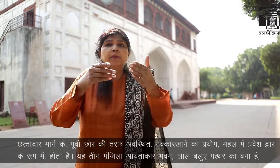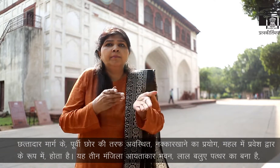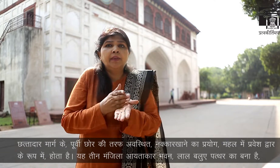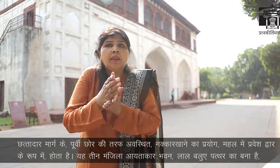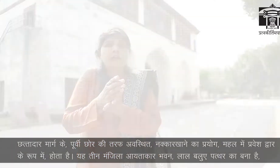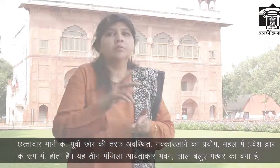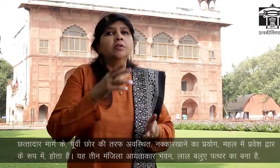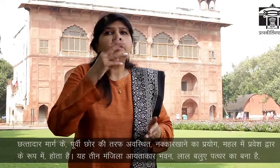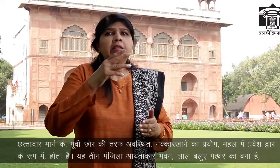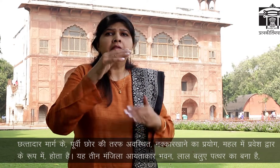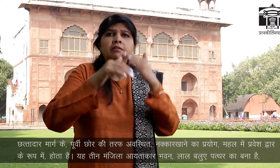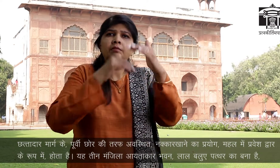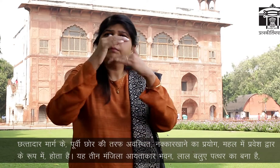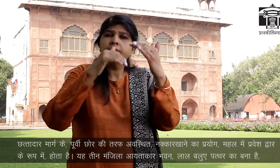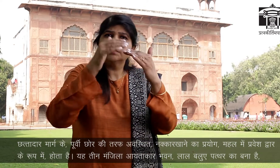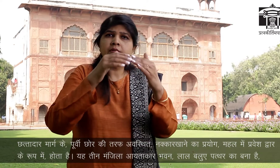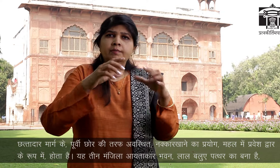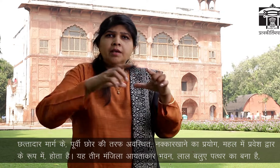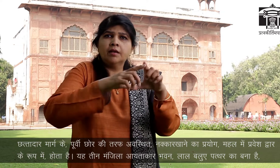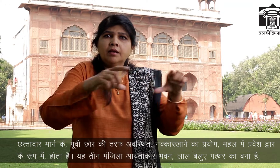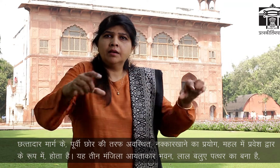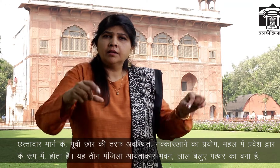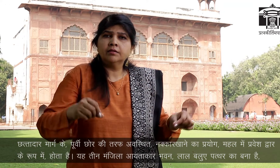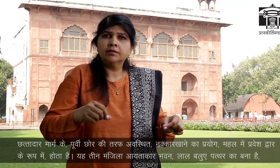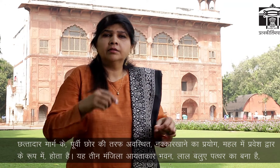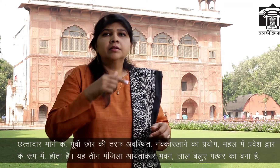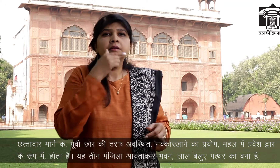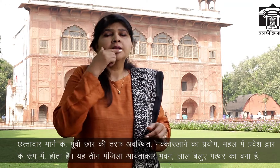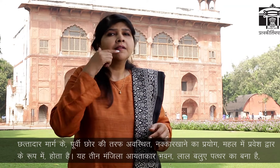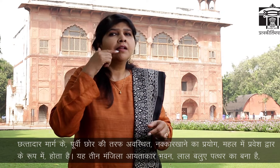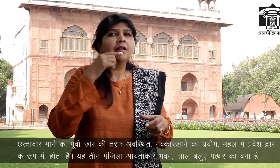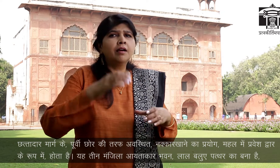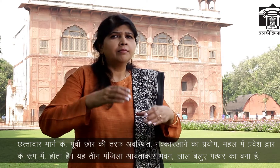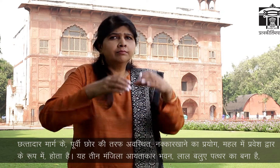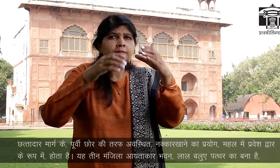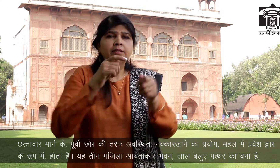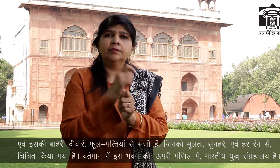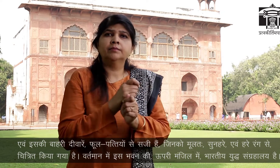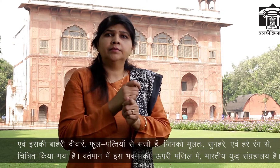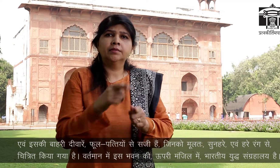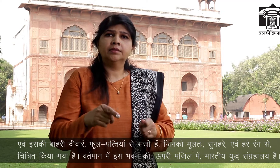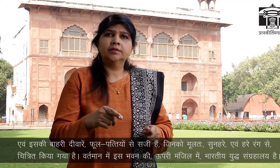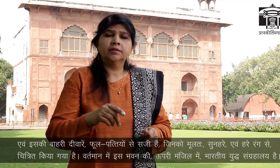यह 3 मंजिला आयताकार भवन लाल बलुए पत्थर का बना है एवं इसकी बाहरी